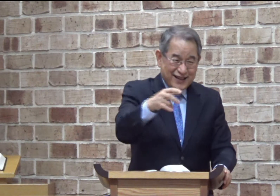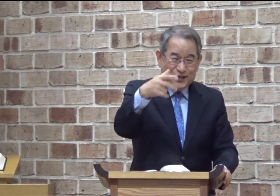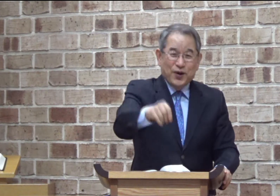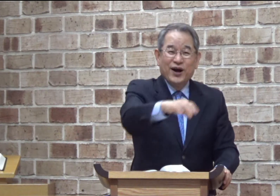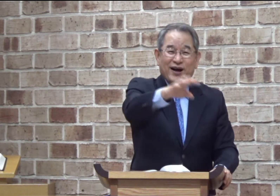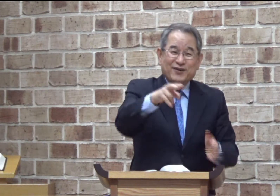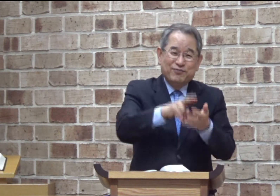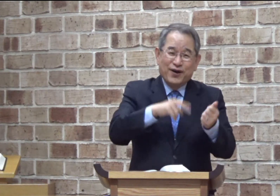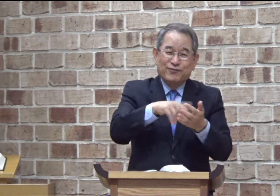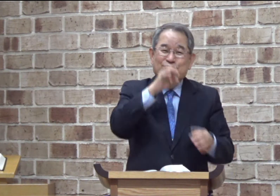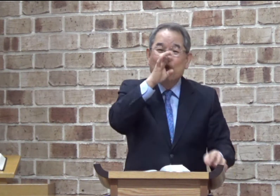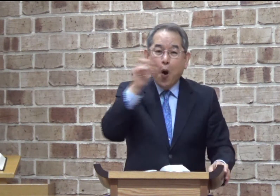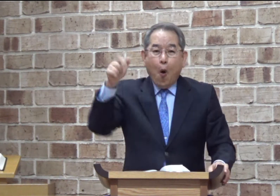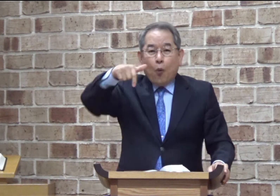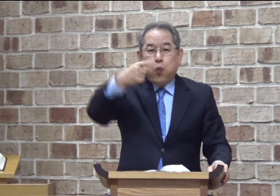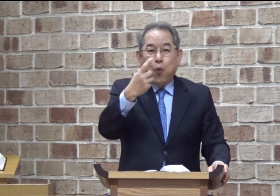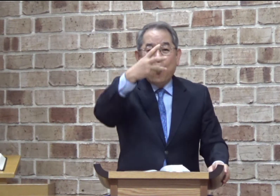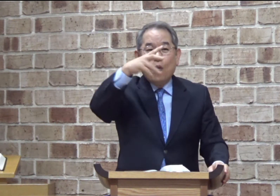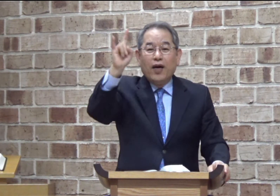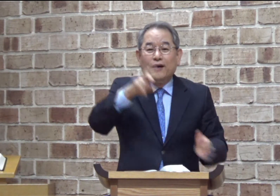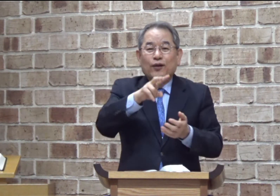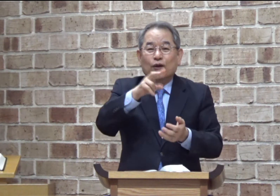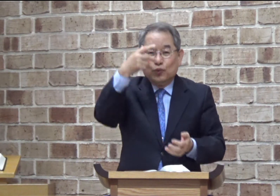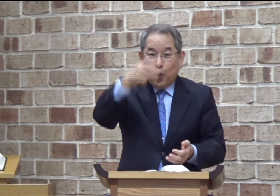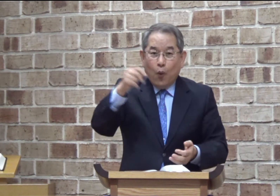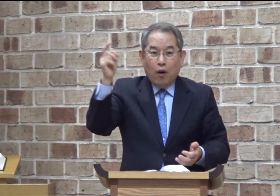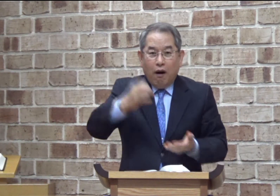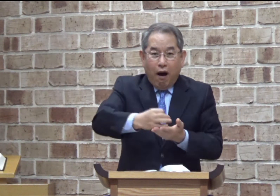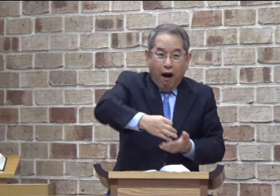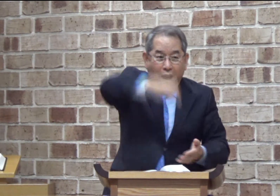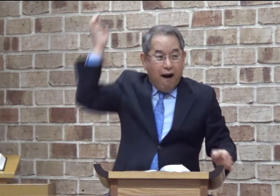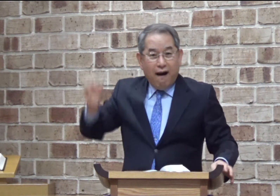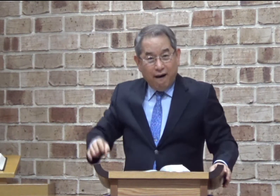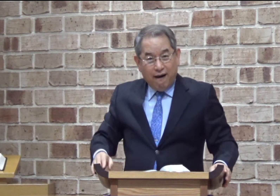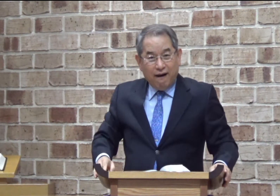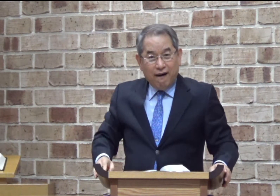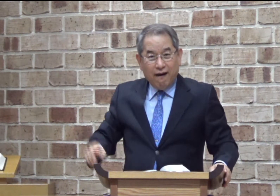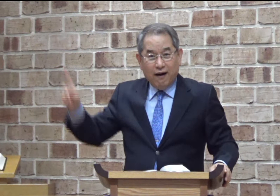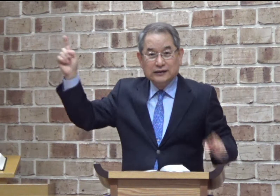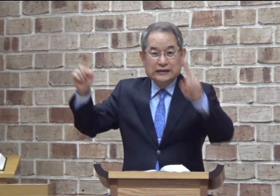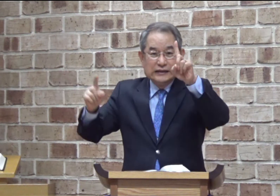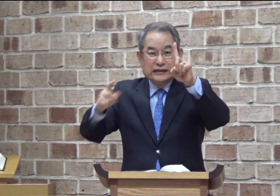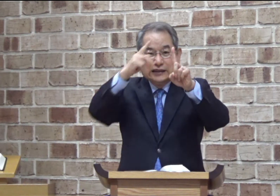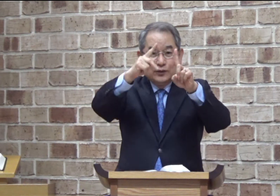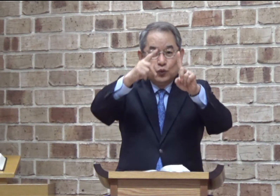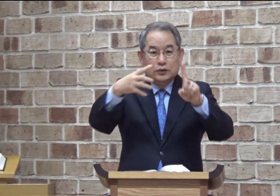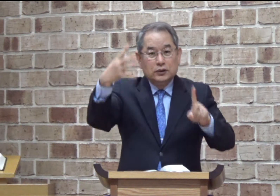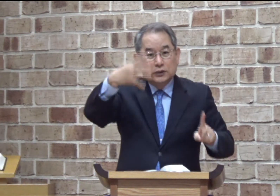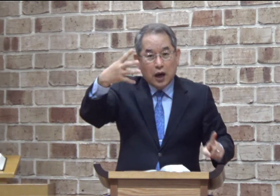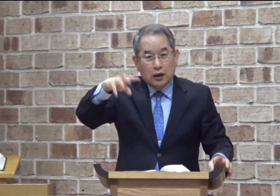고래똥은 굉장히 비쌉니다. 1kg에 4천만 원, 깜짝 놀랄 일입니다. 이것을 뭐